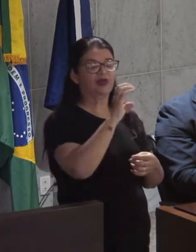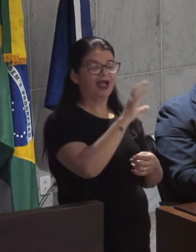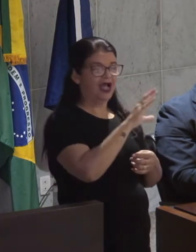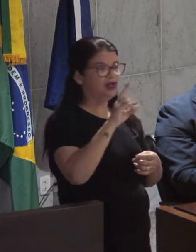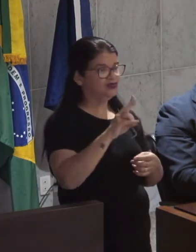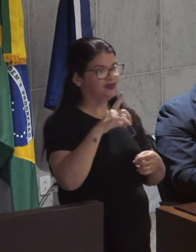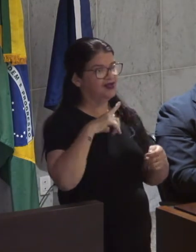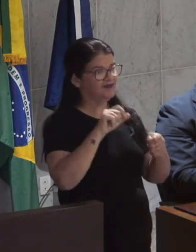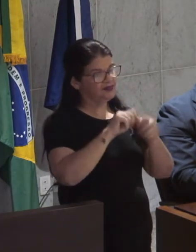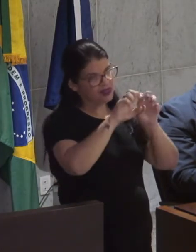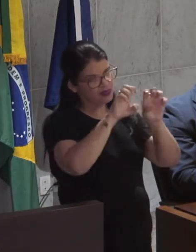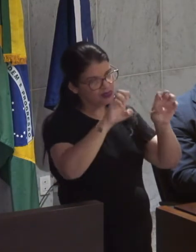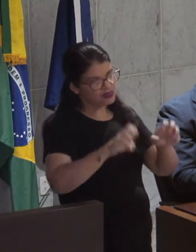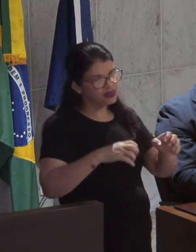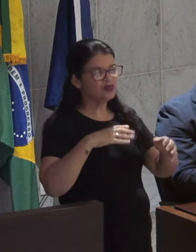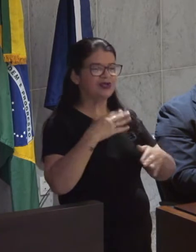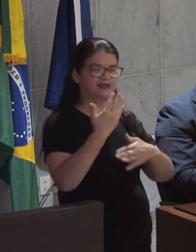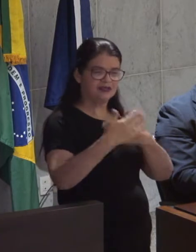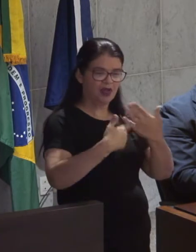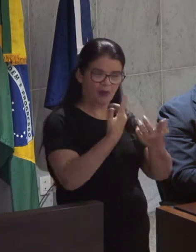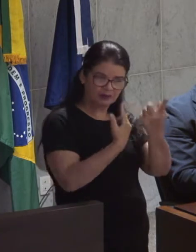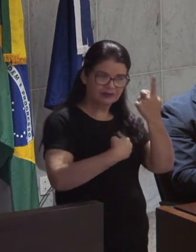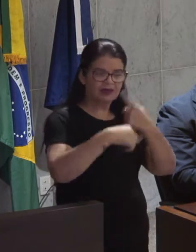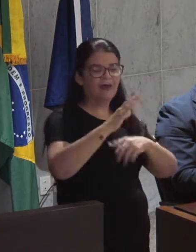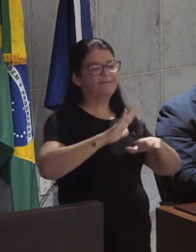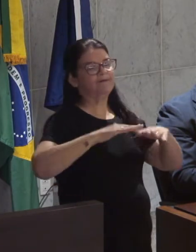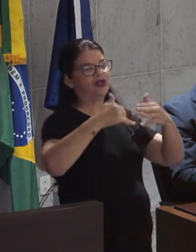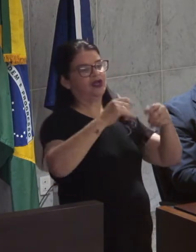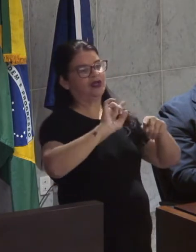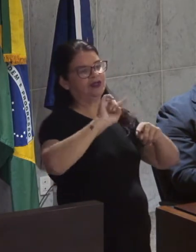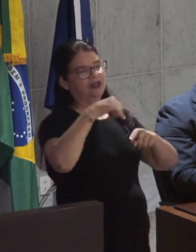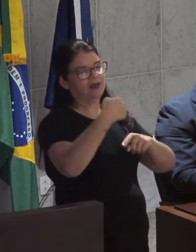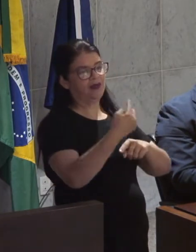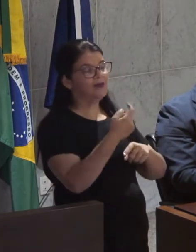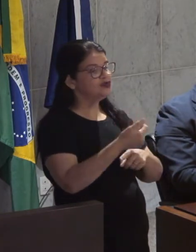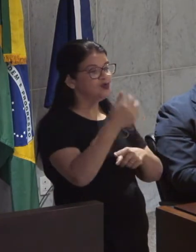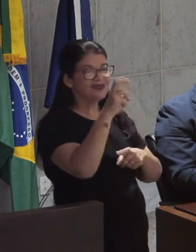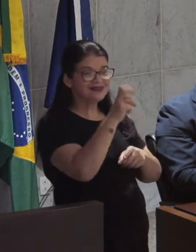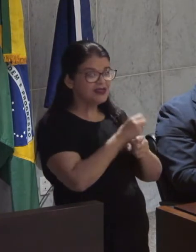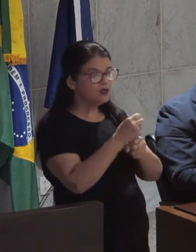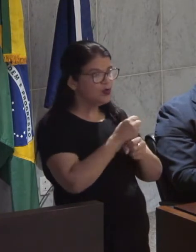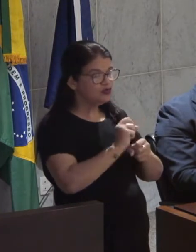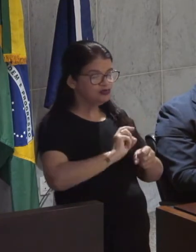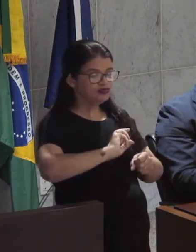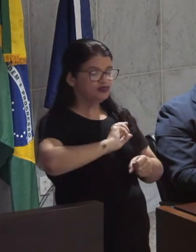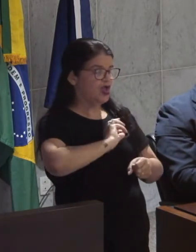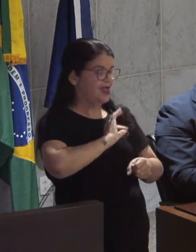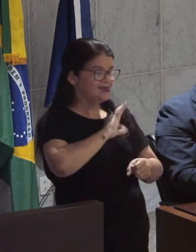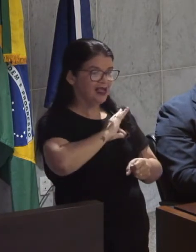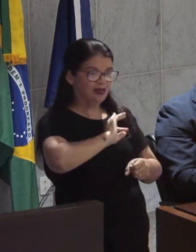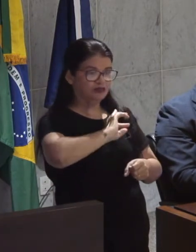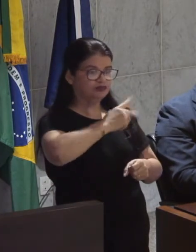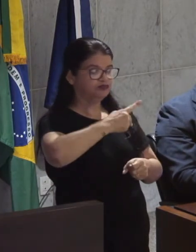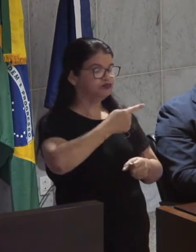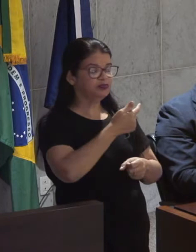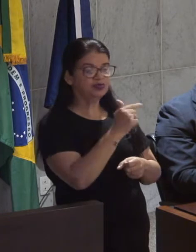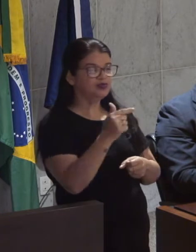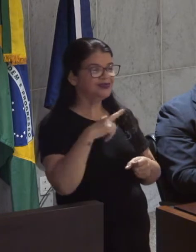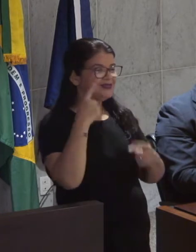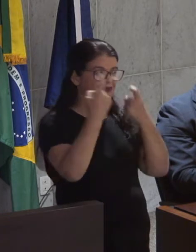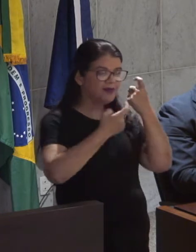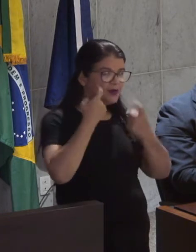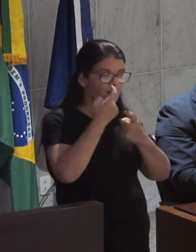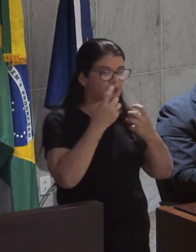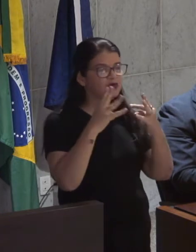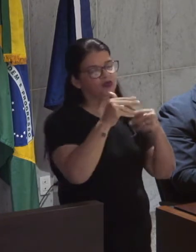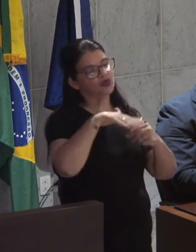fizeram uma reestruturação de carreira, onde deu uma melhorada. Mas há quase 5 anos que não tem nenhum tipo de reajuste. Isso aí vem preocupando mais toda a